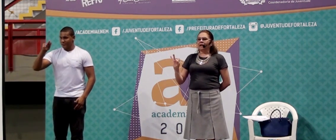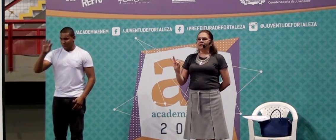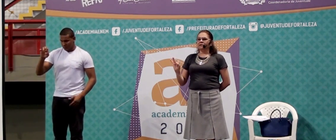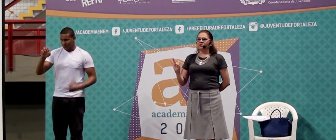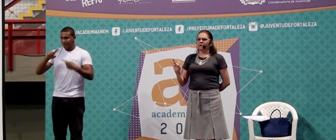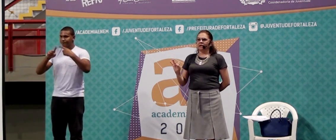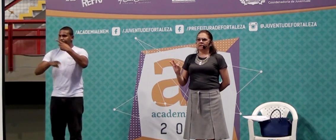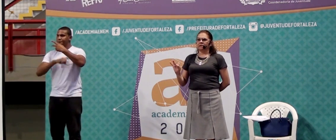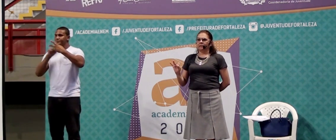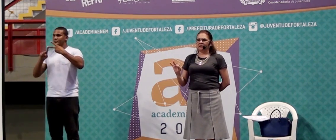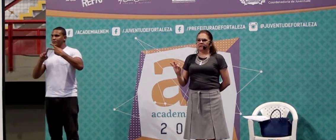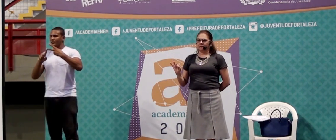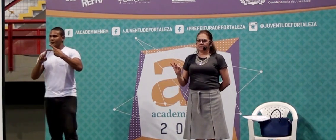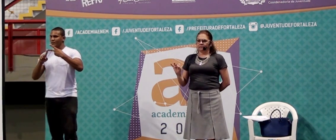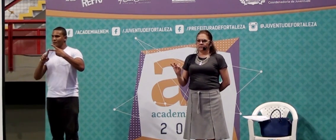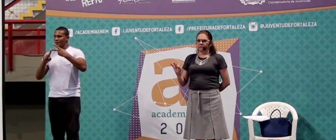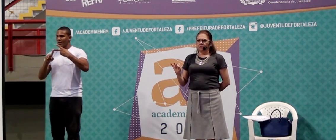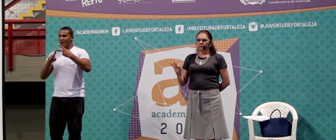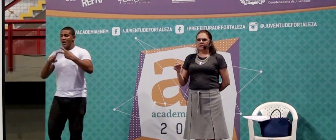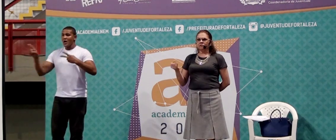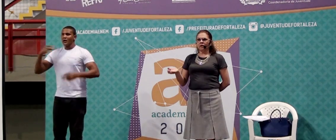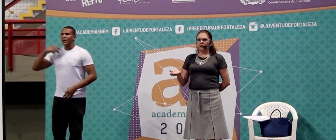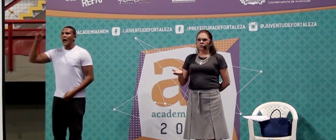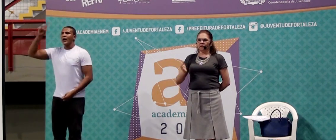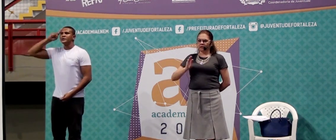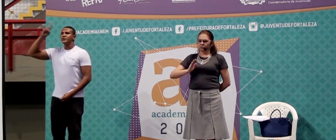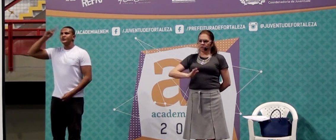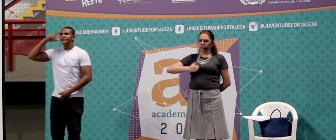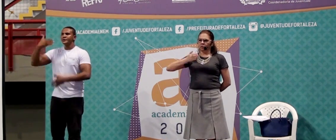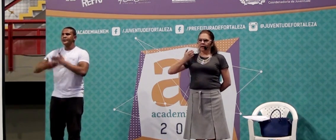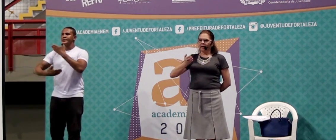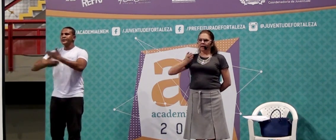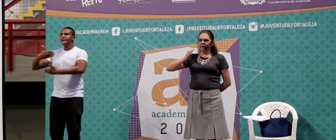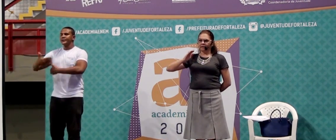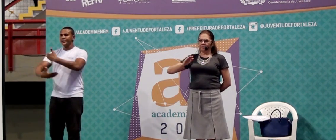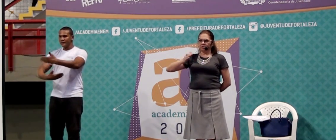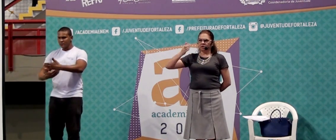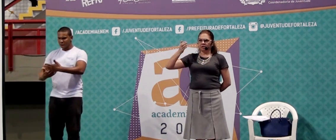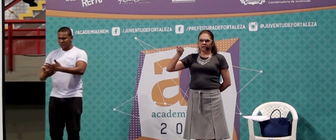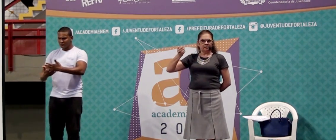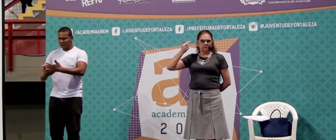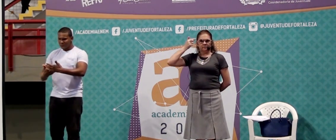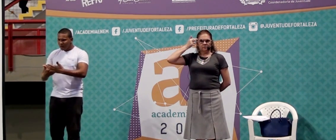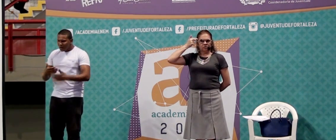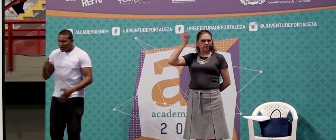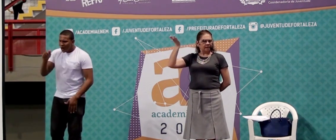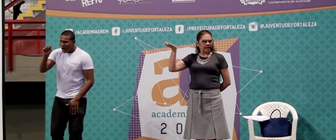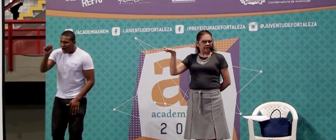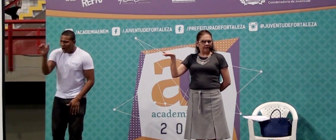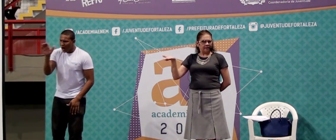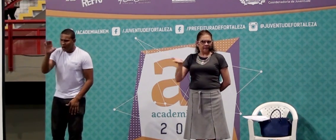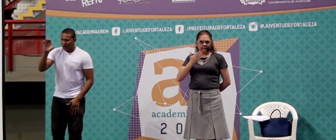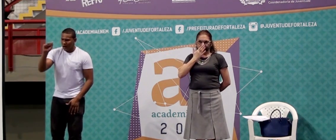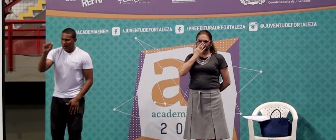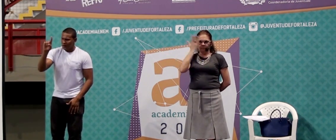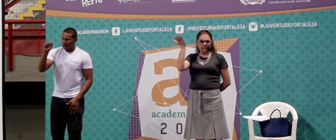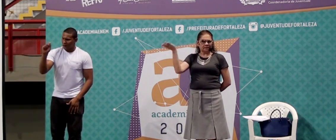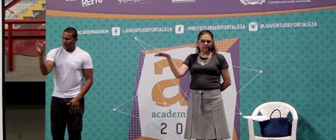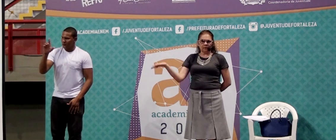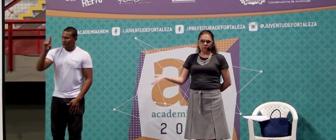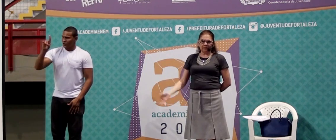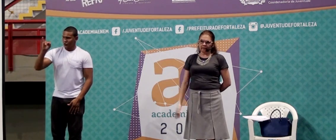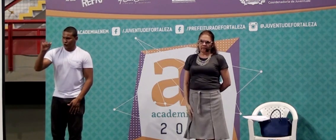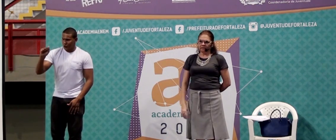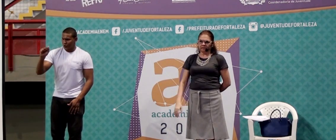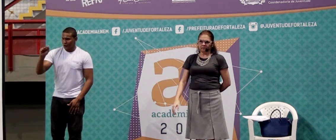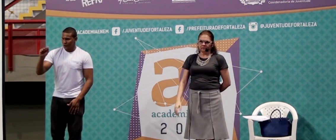Segundo, a cada dia que se passa, pessoal, quando eu digo a cada dia, já está na cara, é como passar